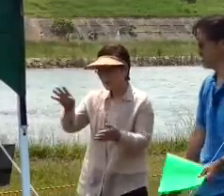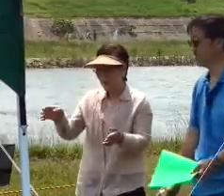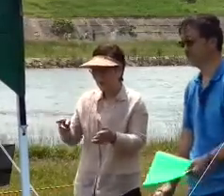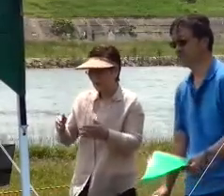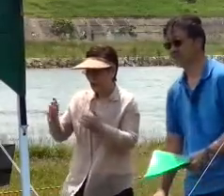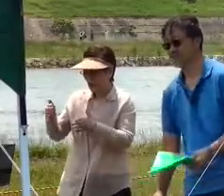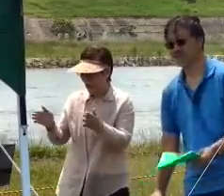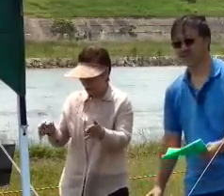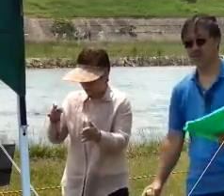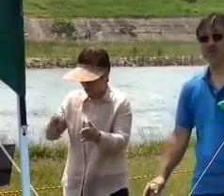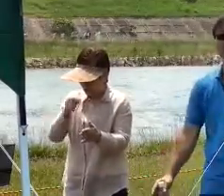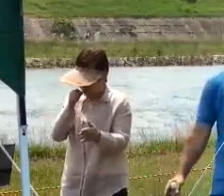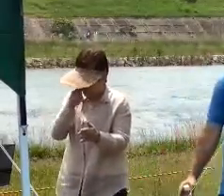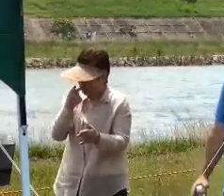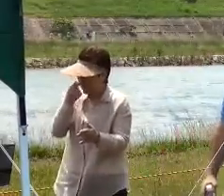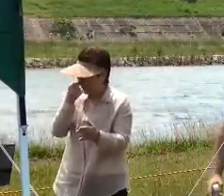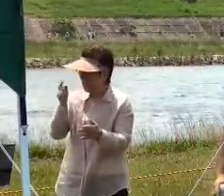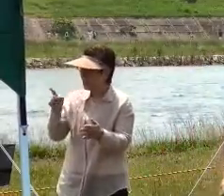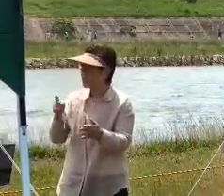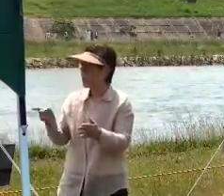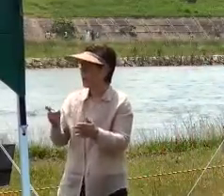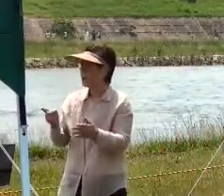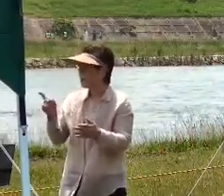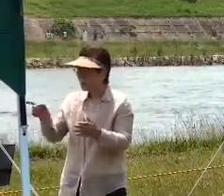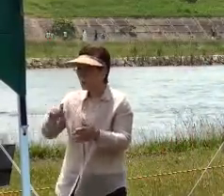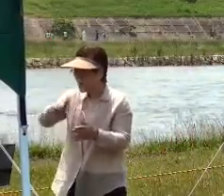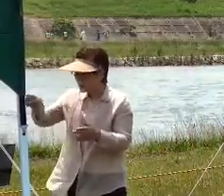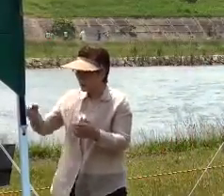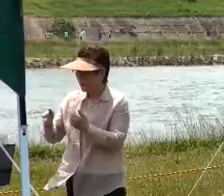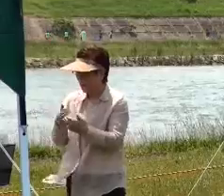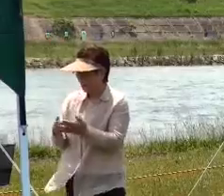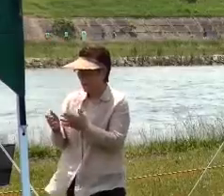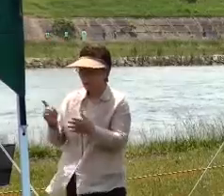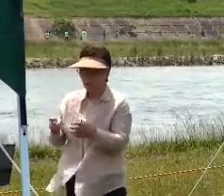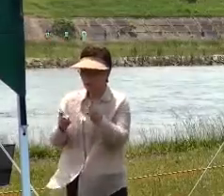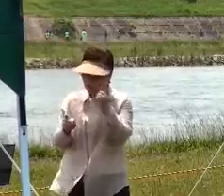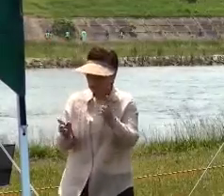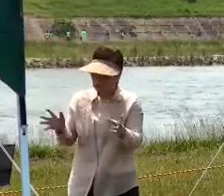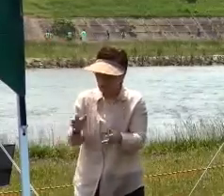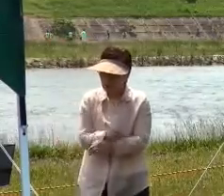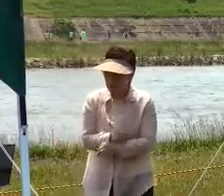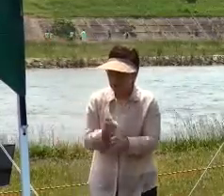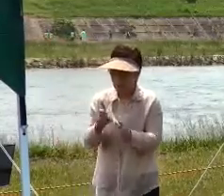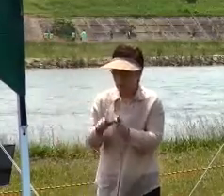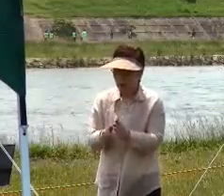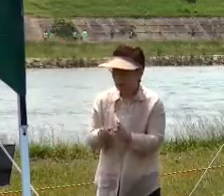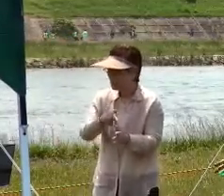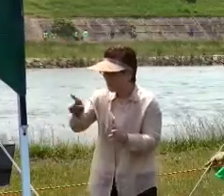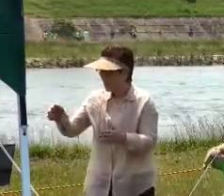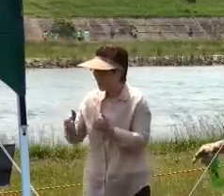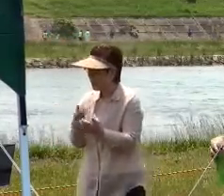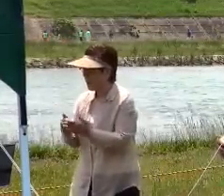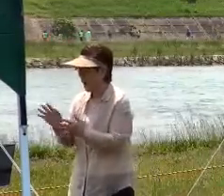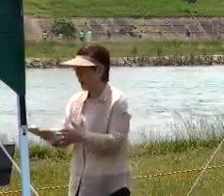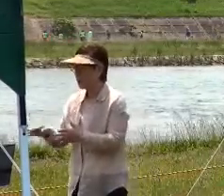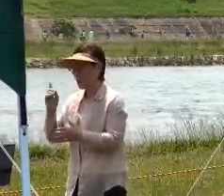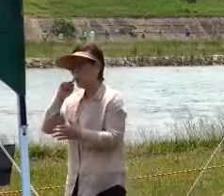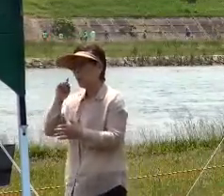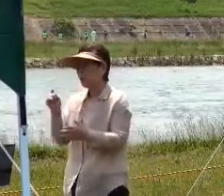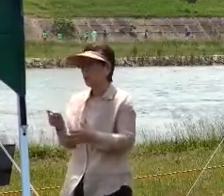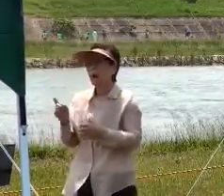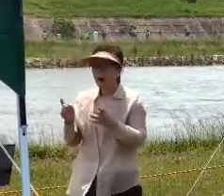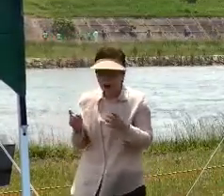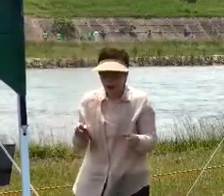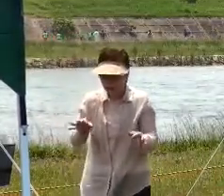した方がいい、そういう経験あるでしょね、なくなってね、慌てて掃除してね、あ、こんなとこ埃があったかみた